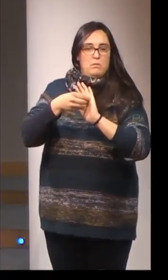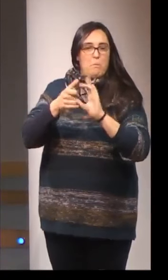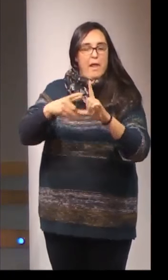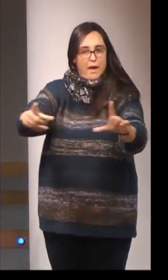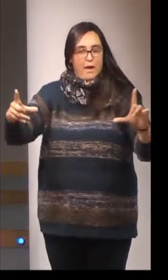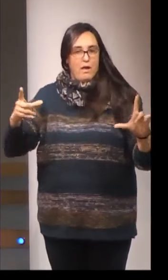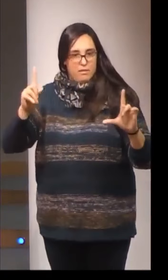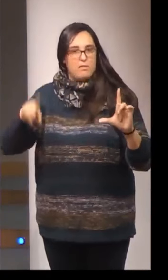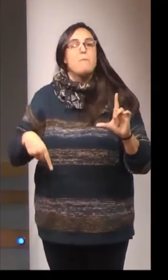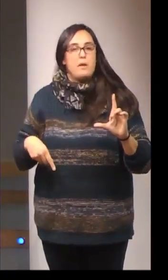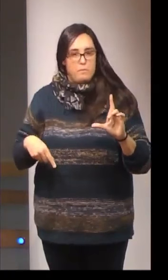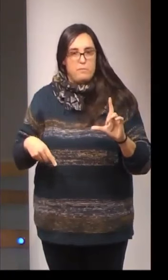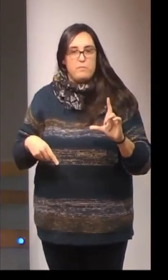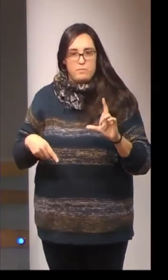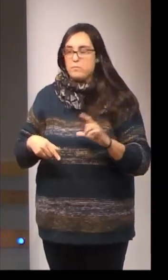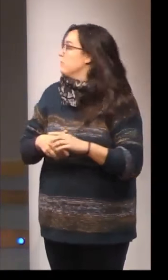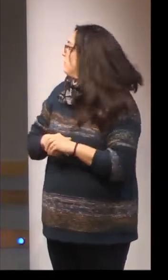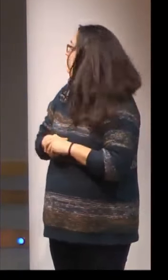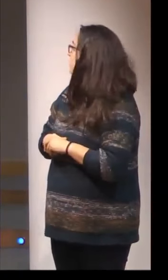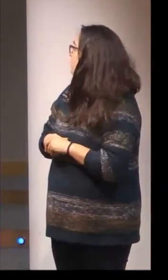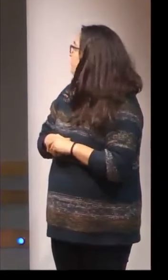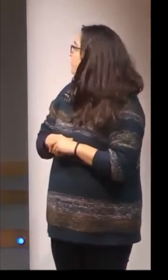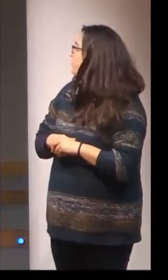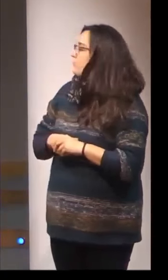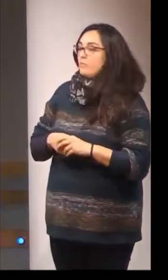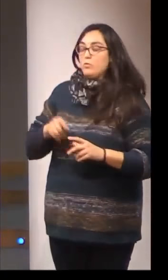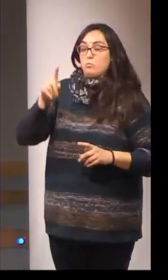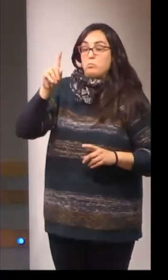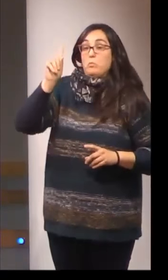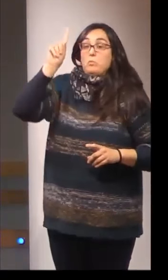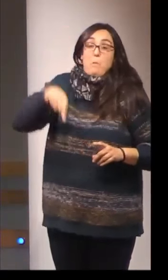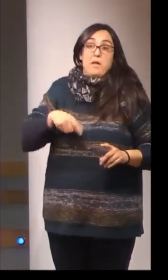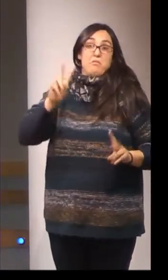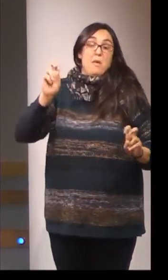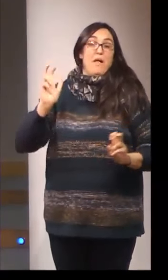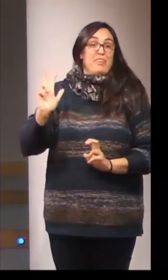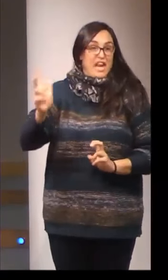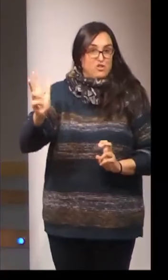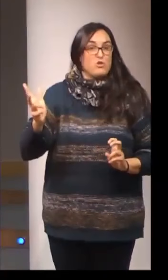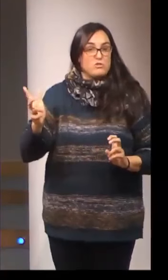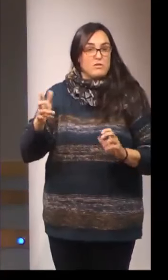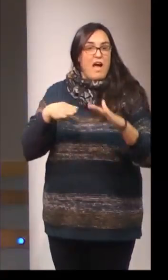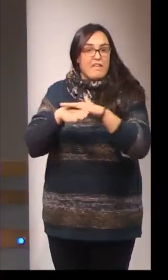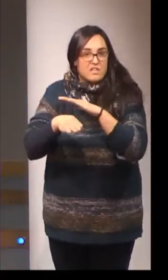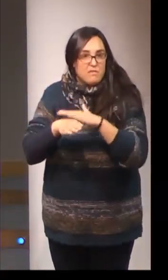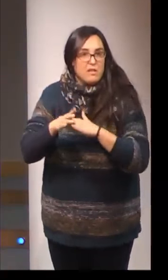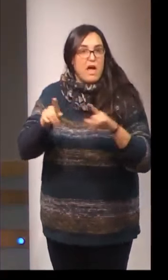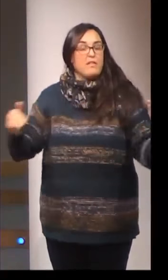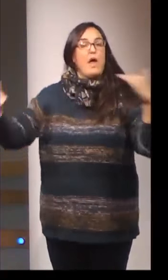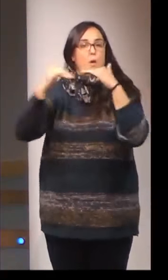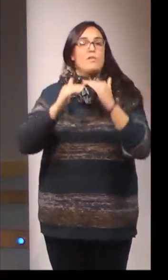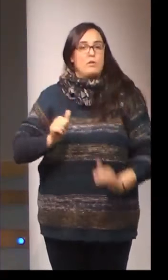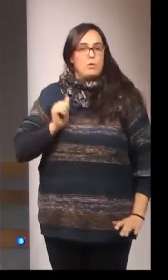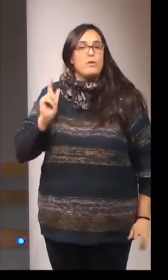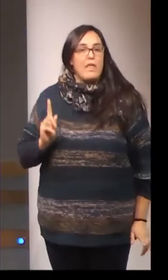la lengua de signos para difundirla dentro de las investigaciones que hacen referencia a estas lenguas. Y también por una cuestión de